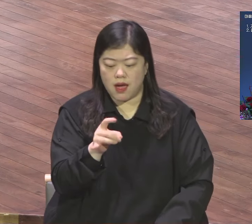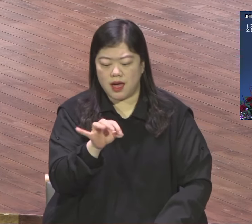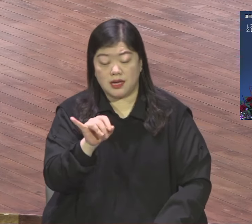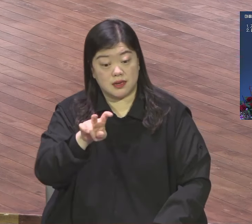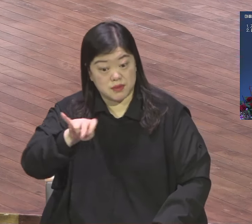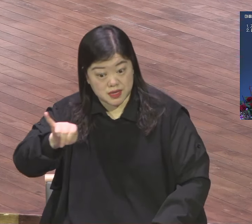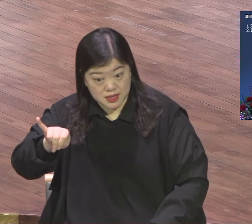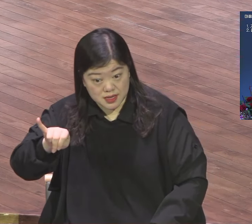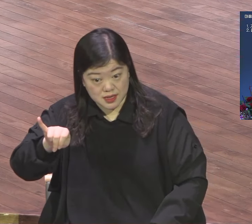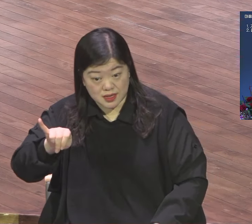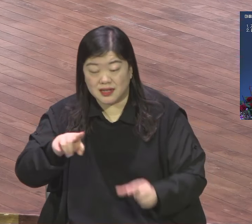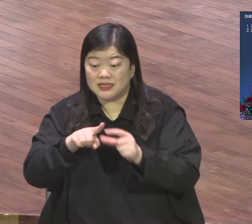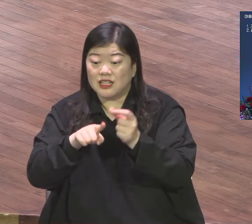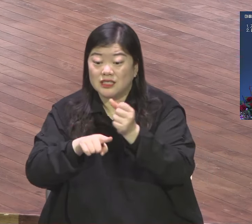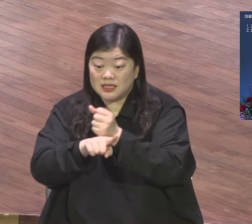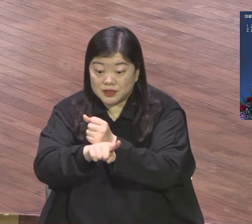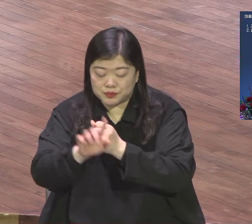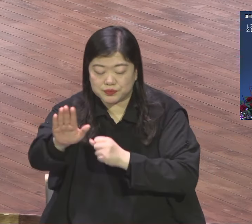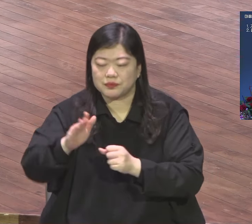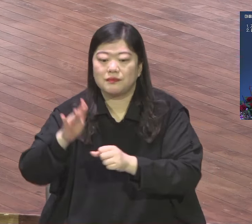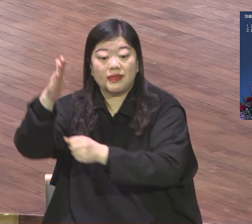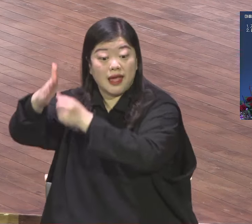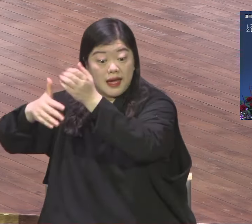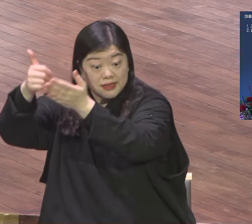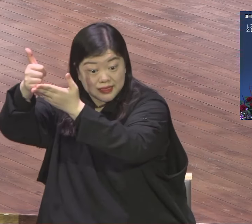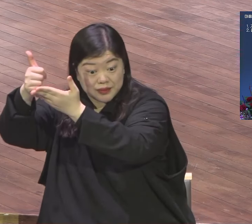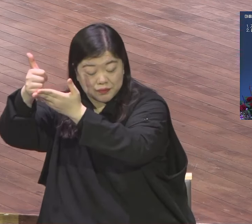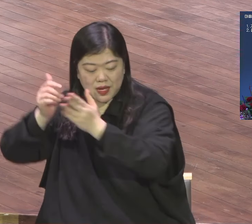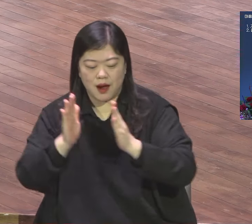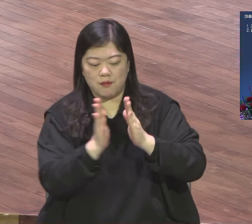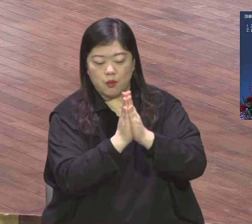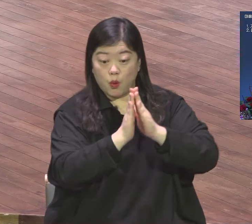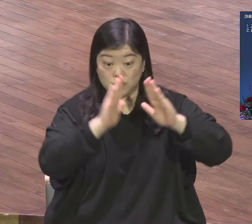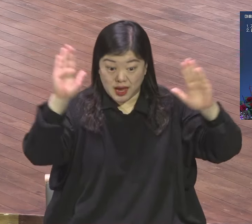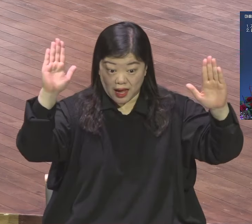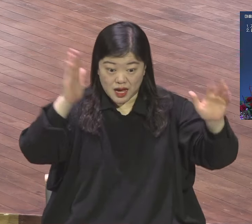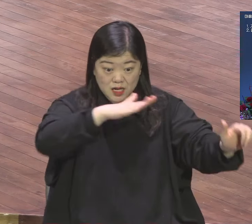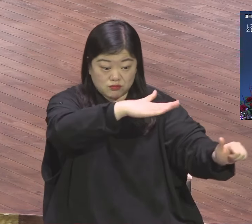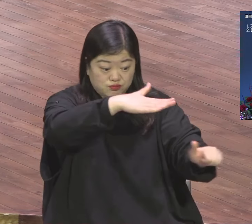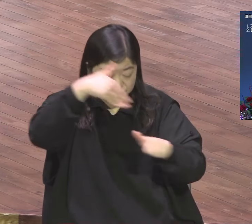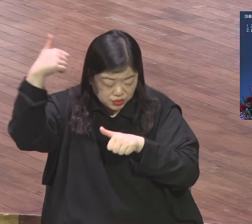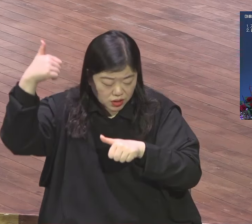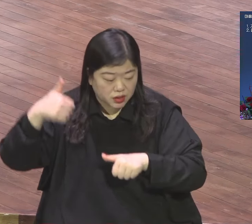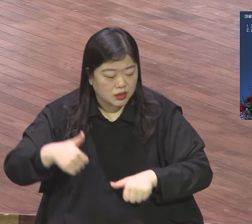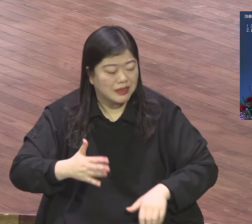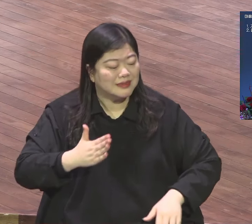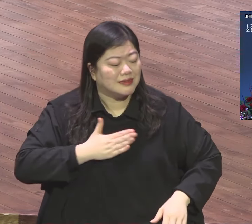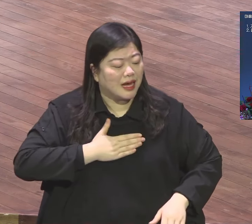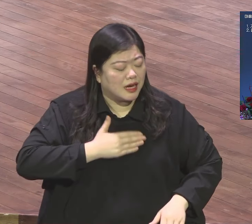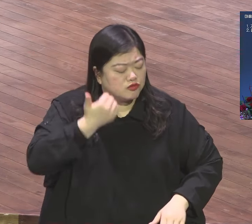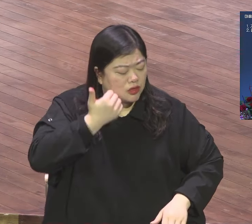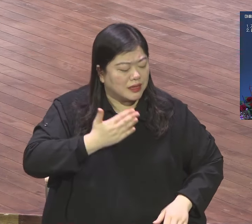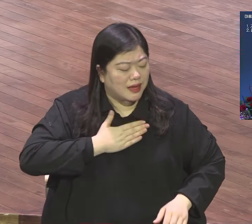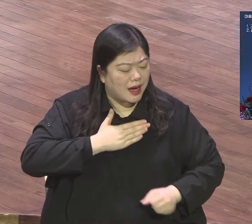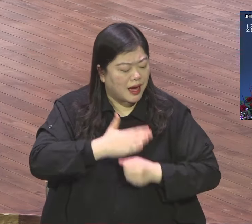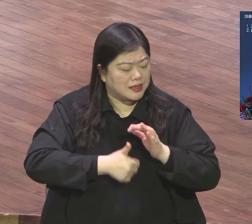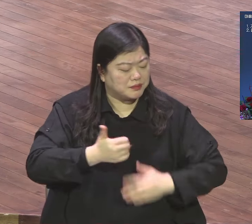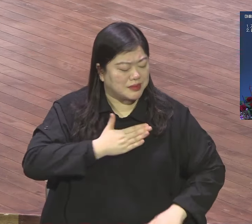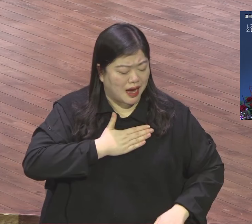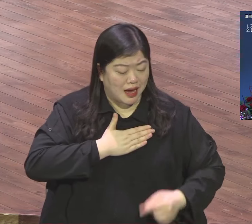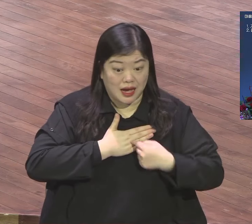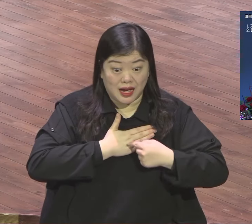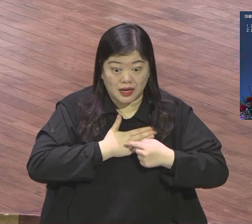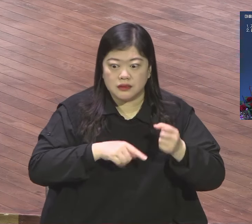하나님께서 모세에게 스스로 계실 때 말씀 나는 스스로 있는 자. 이거 에고